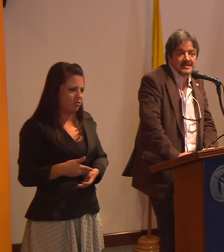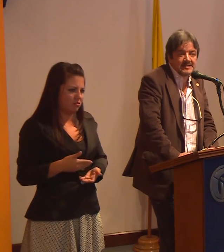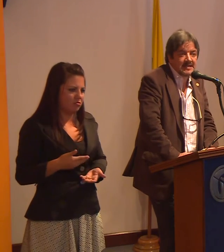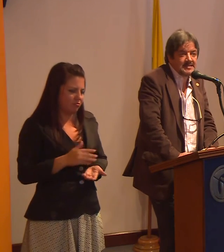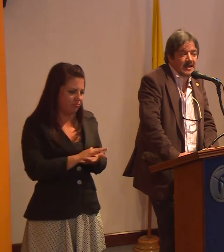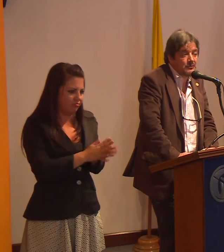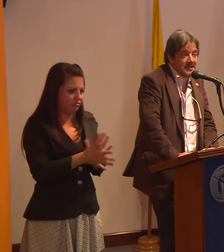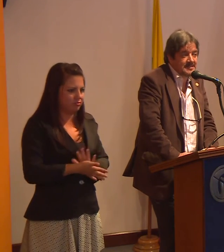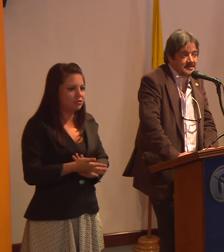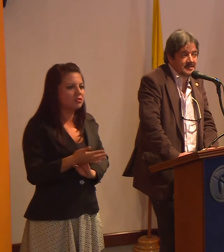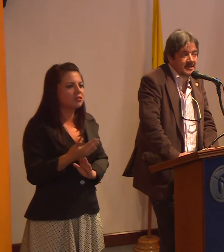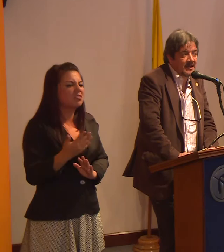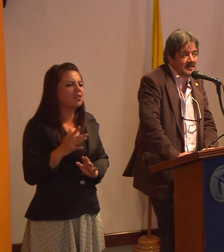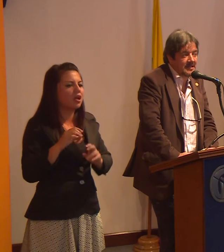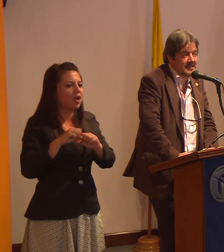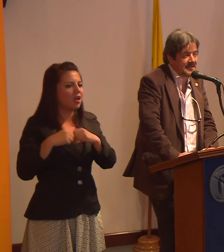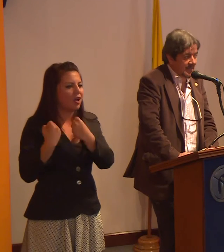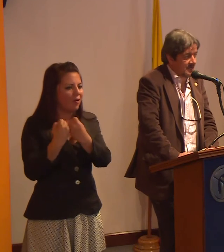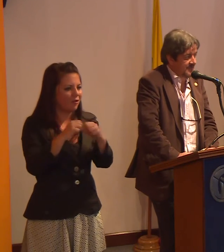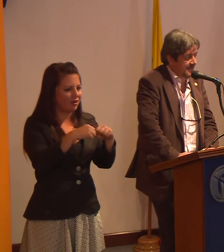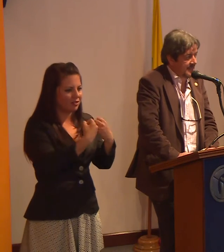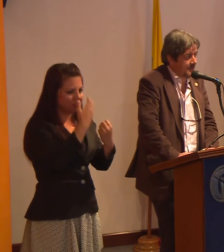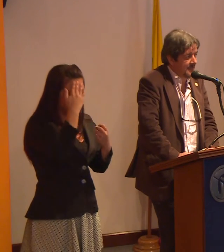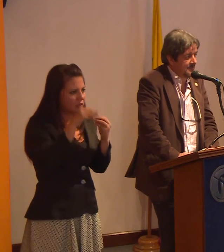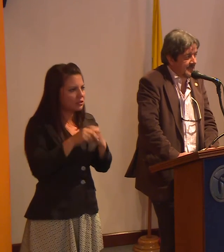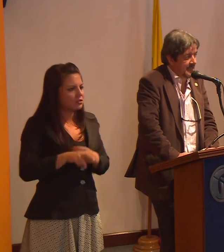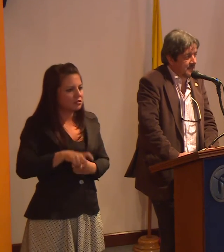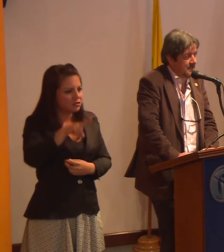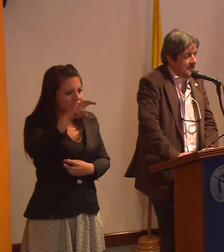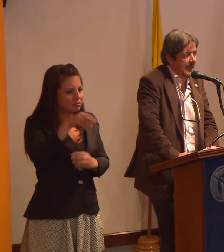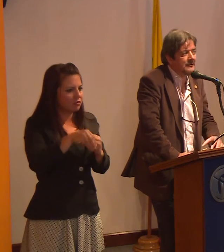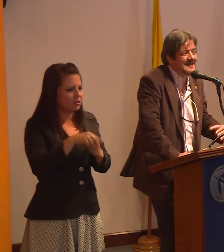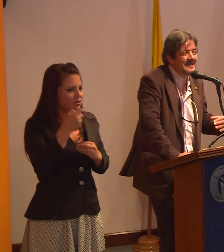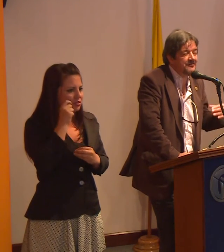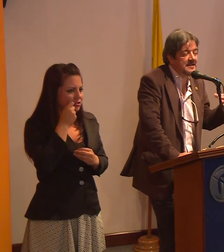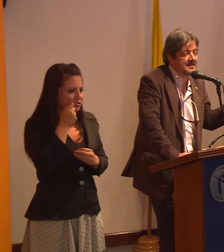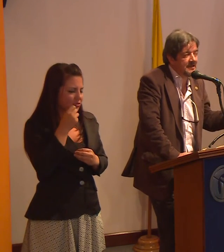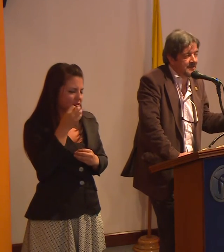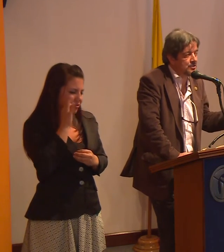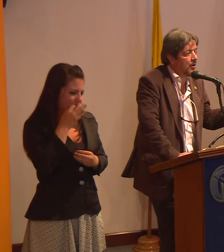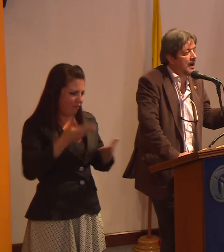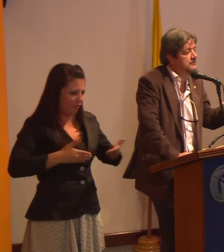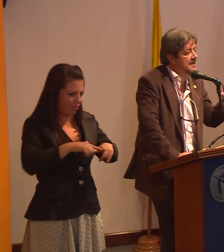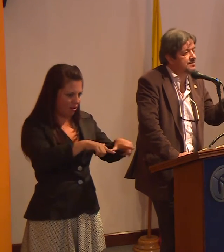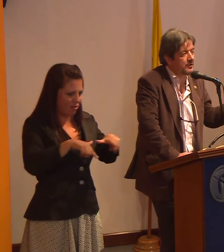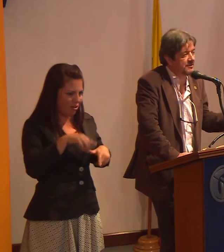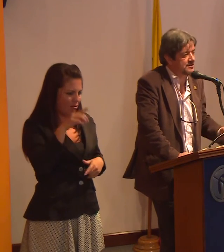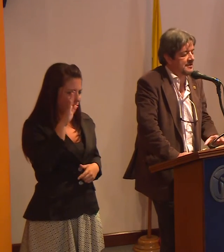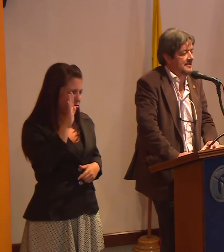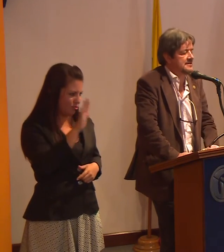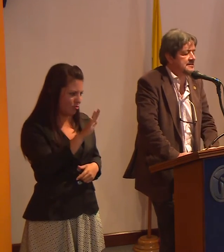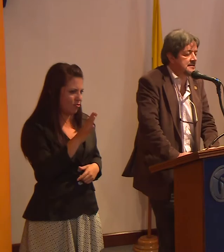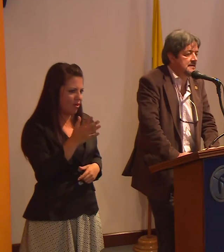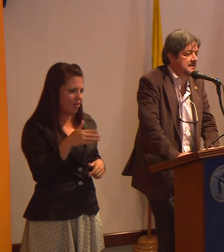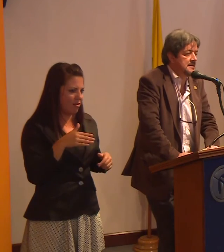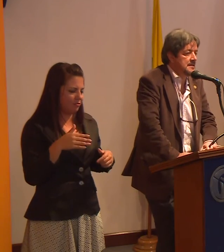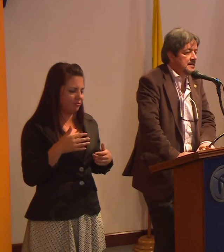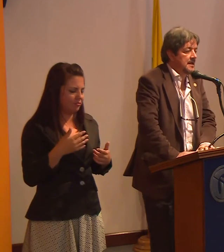las 16 aulas de graderías y la cafetería en Valmarea. Aulas definitivas, no aulas